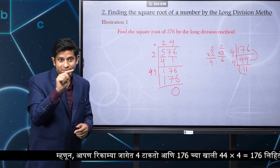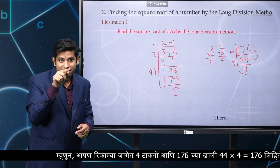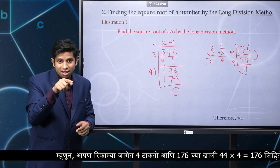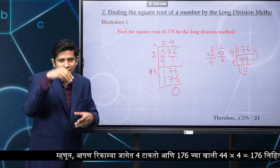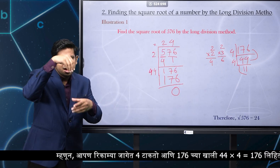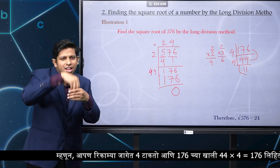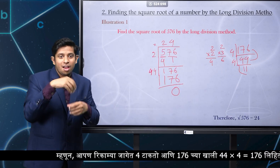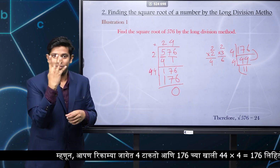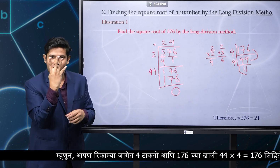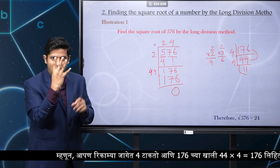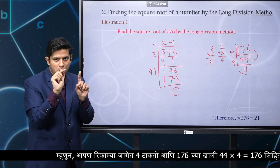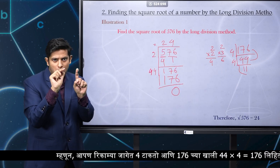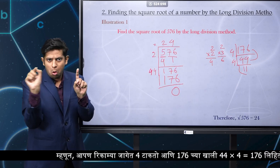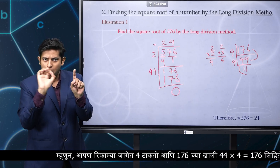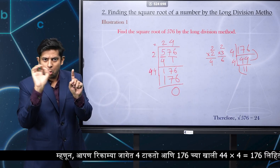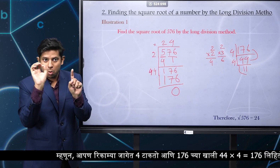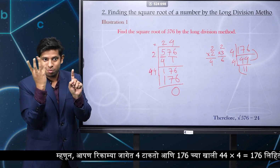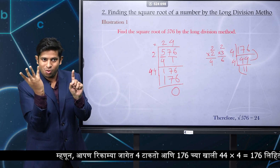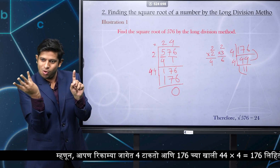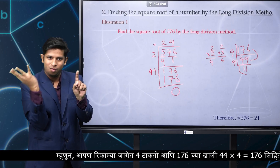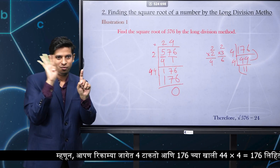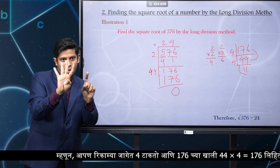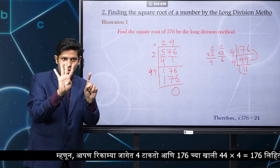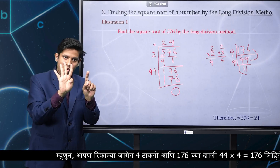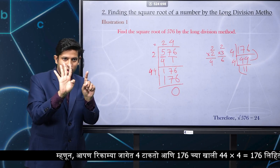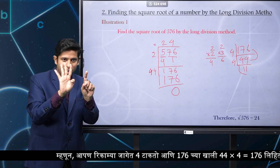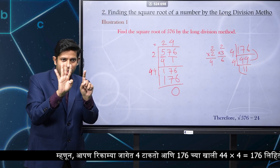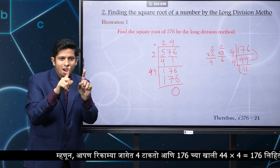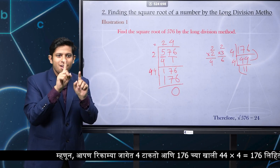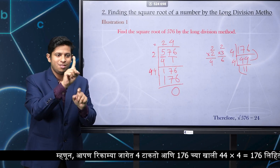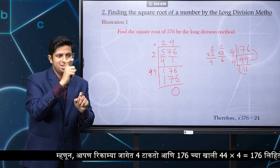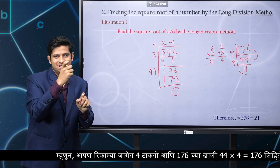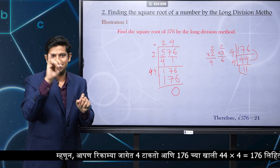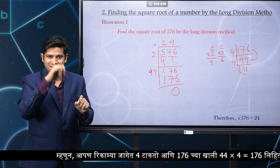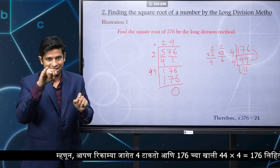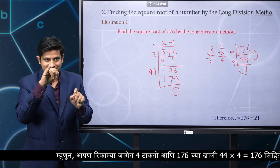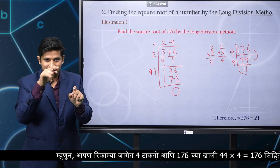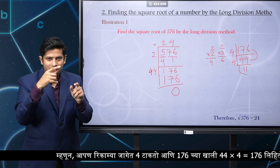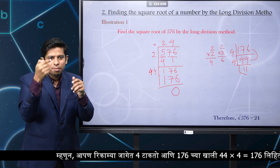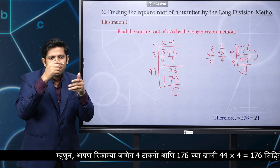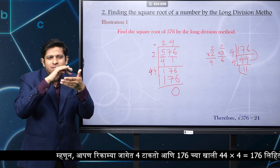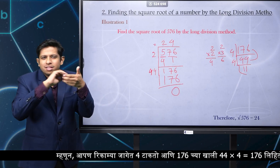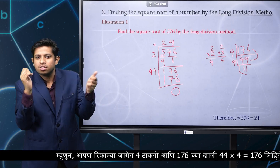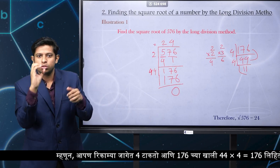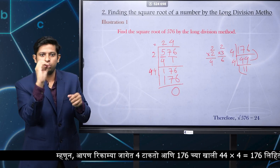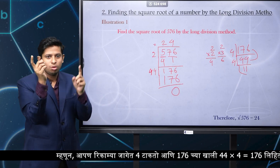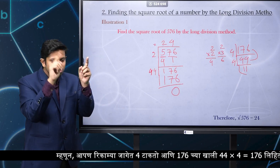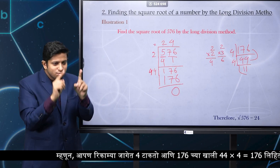म्हणून आपण रिकाम्या जागेत 4 टाकतो आणि 176च्या खाली 44 गुणिले 4 बरोबर